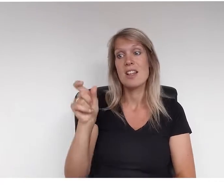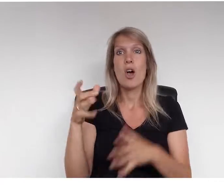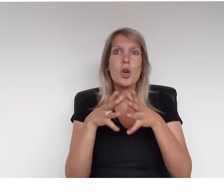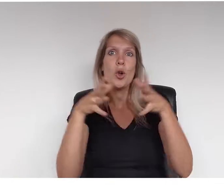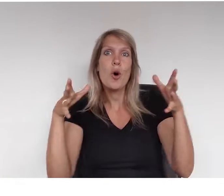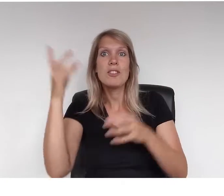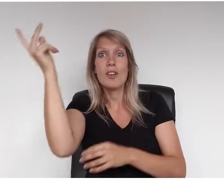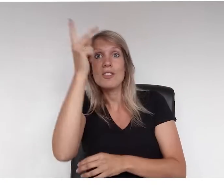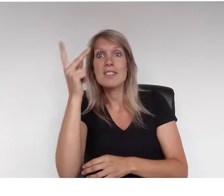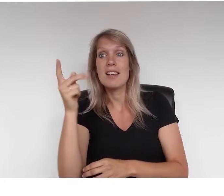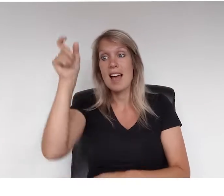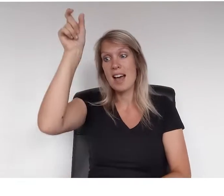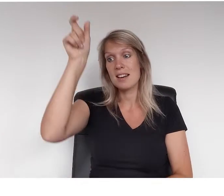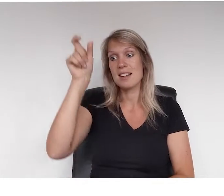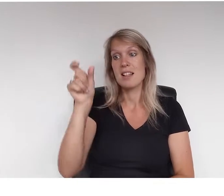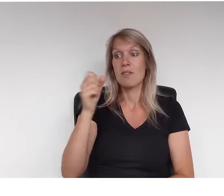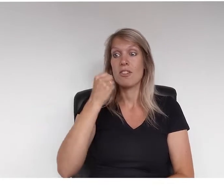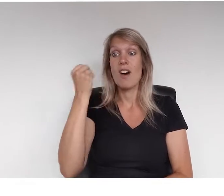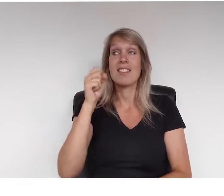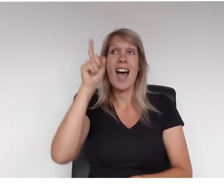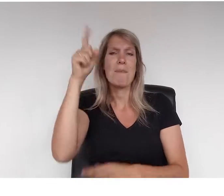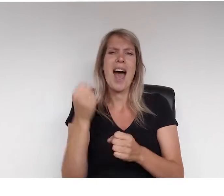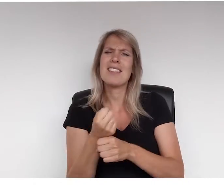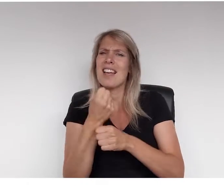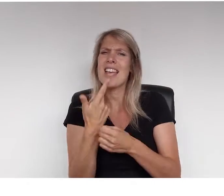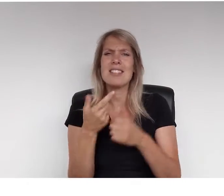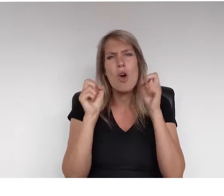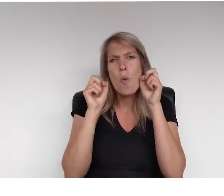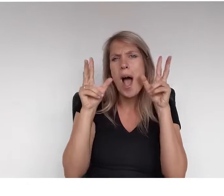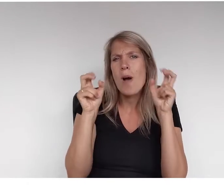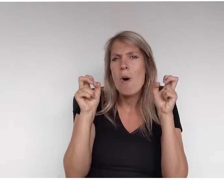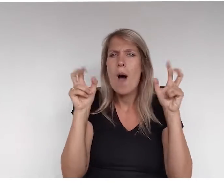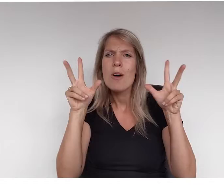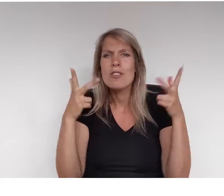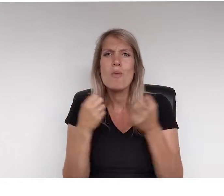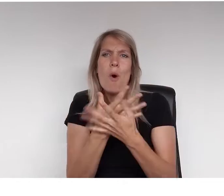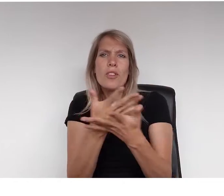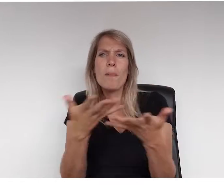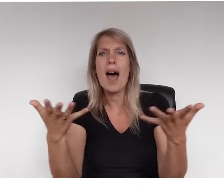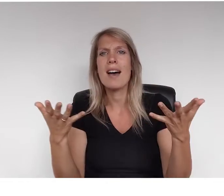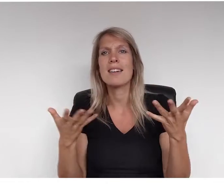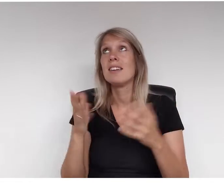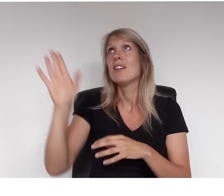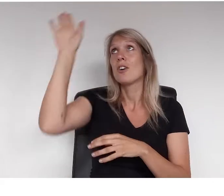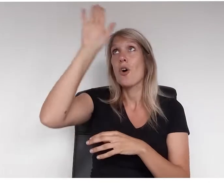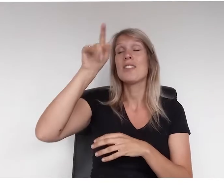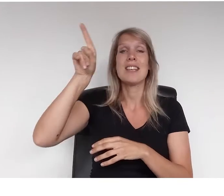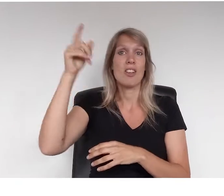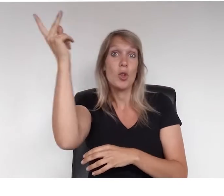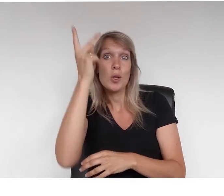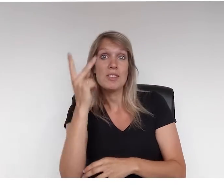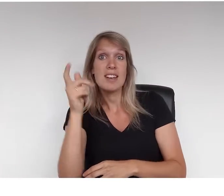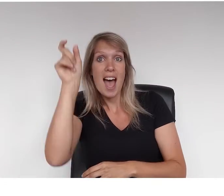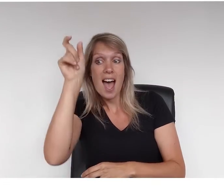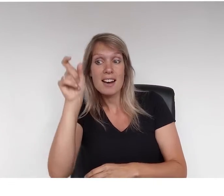kunstenaar, een grote kunstenaar. Want wat hij maakte is zo wauw, wonderbaar. God